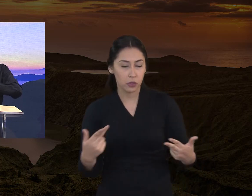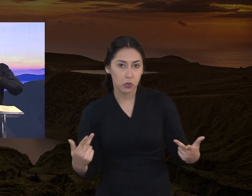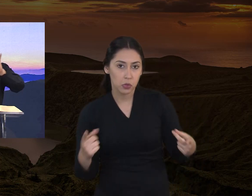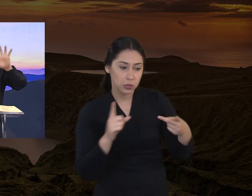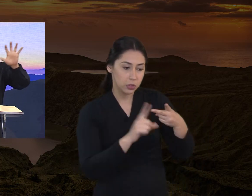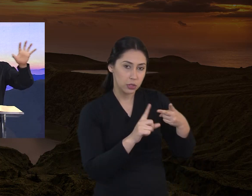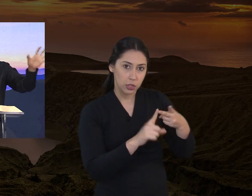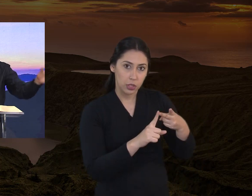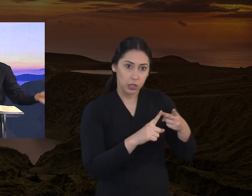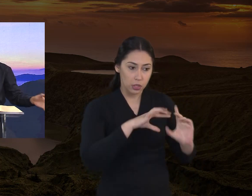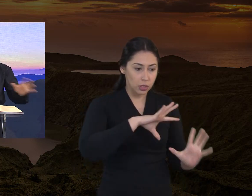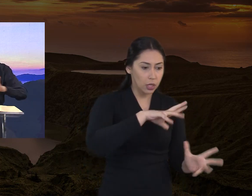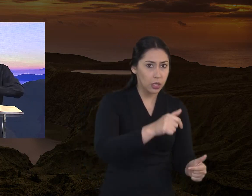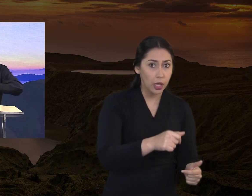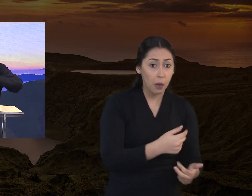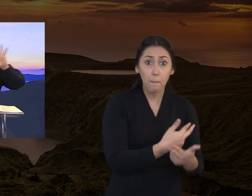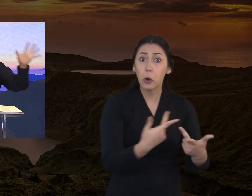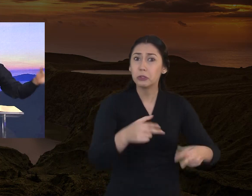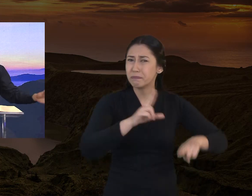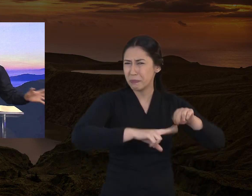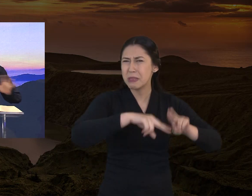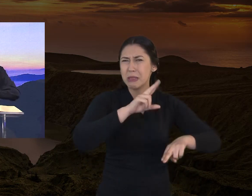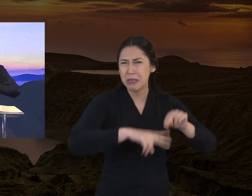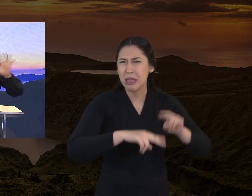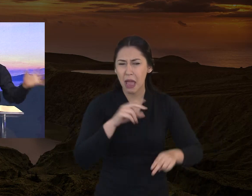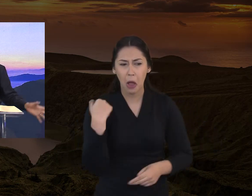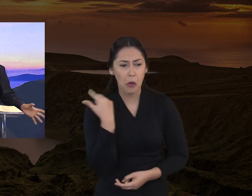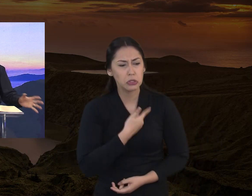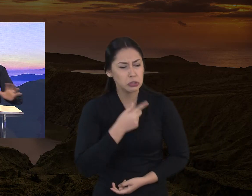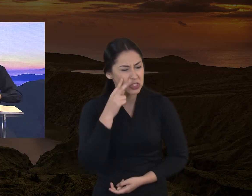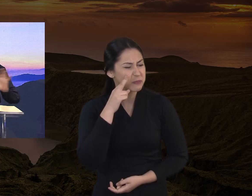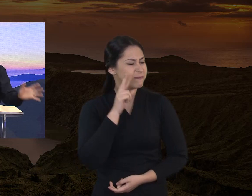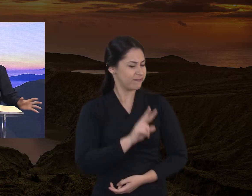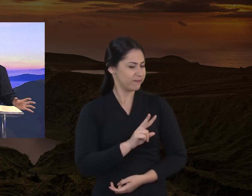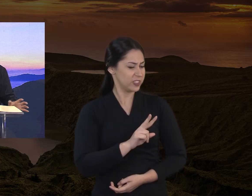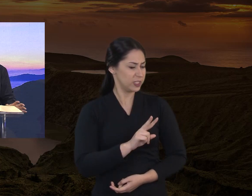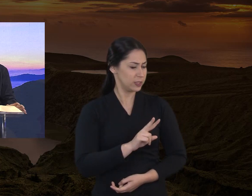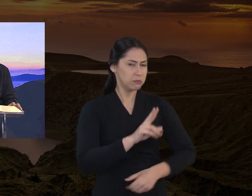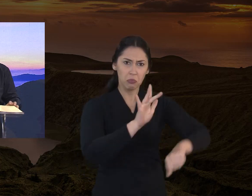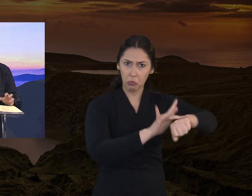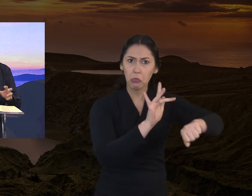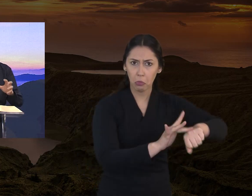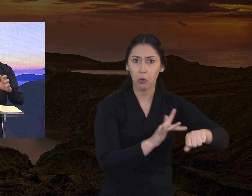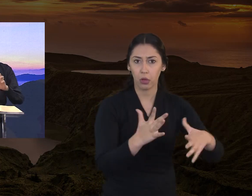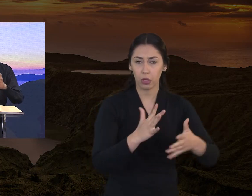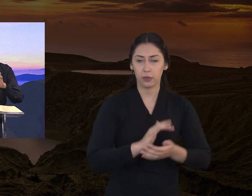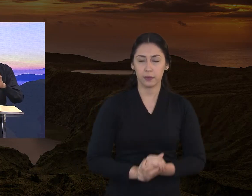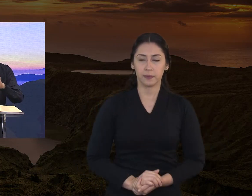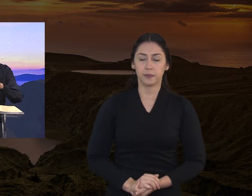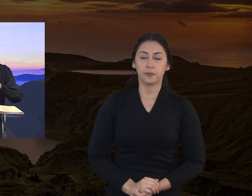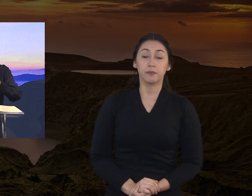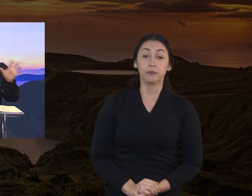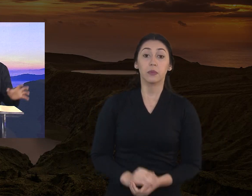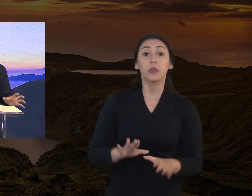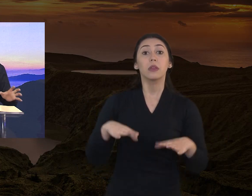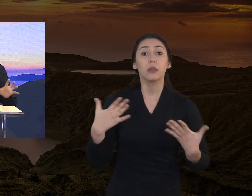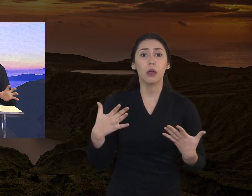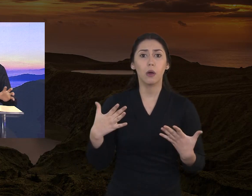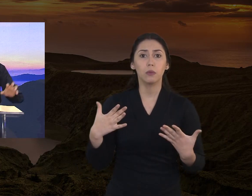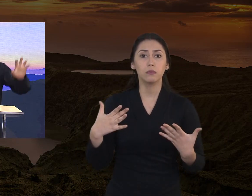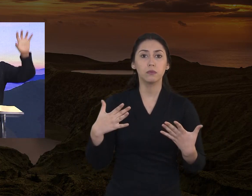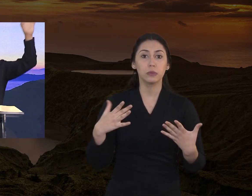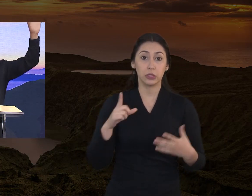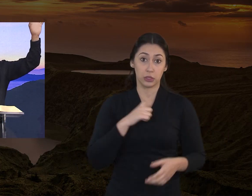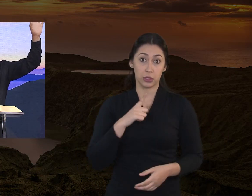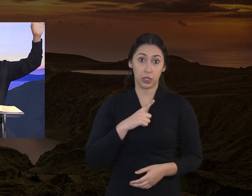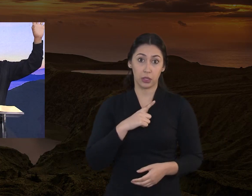nesse mundo visível, nesse mundo material, nesse mundo físico em que nós vivemos. Então, o universo pode ser